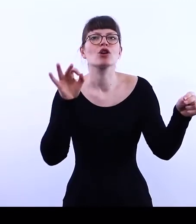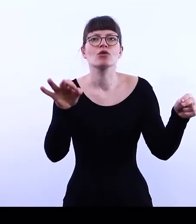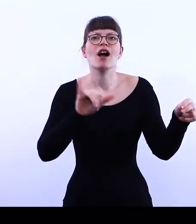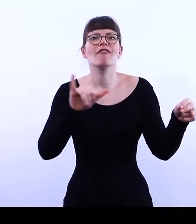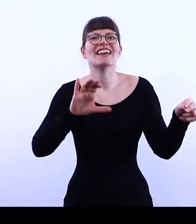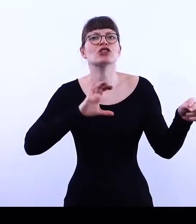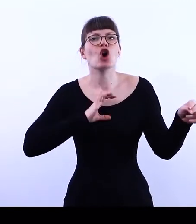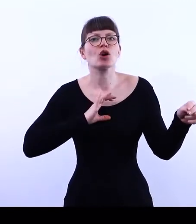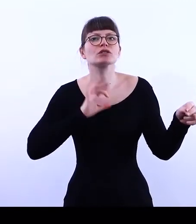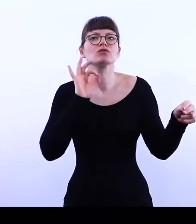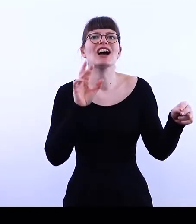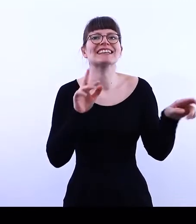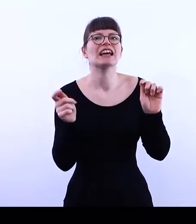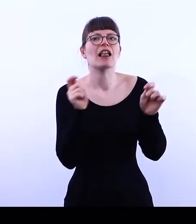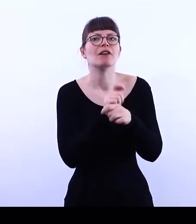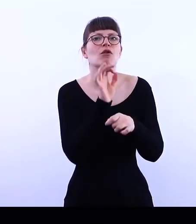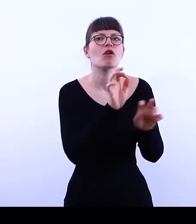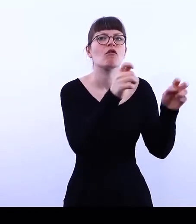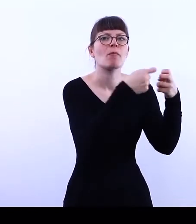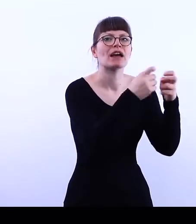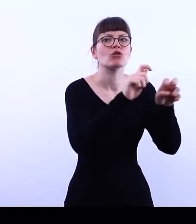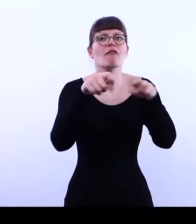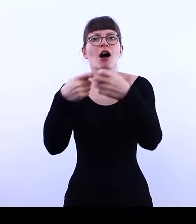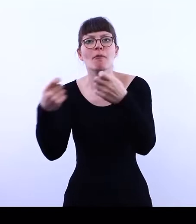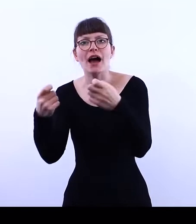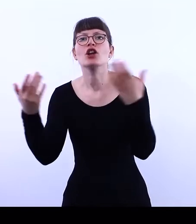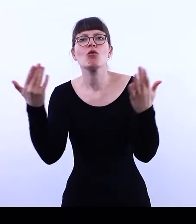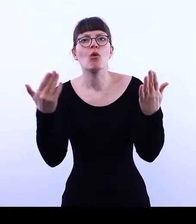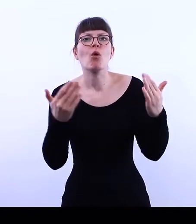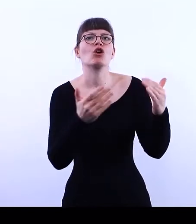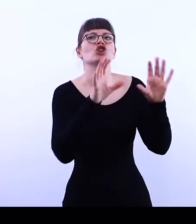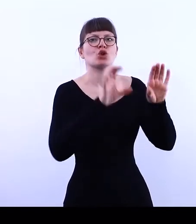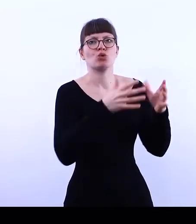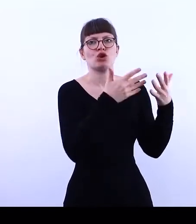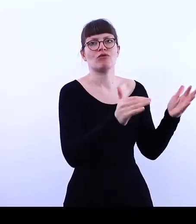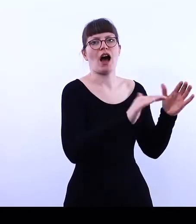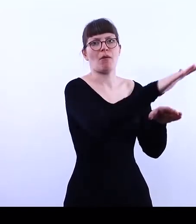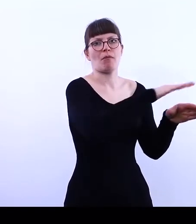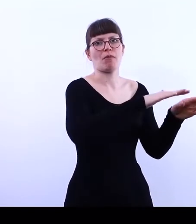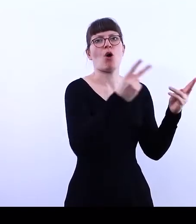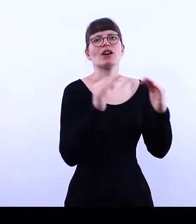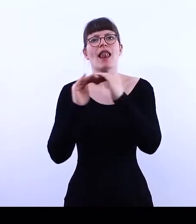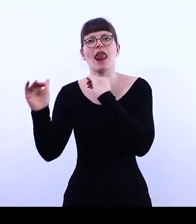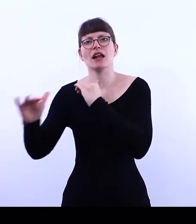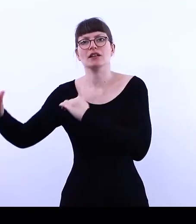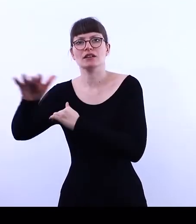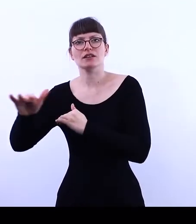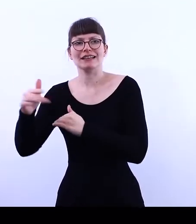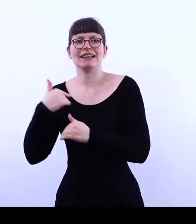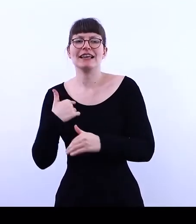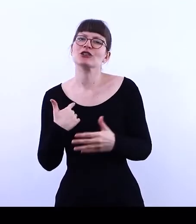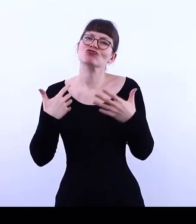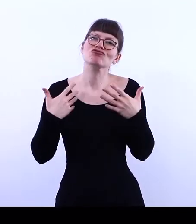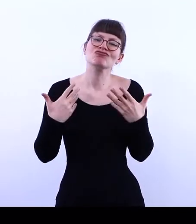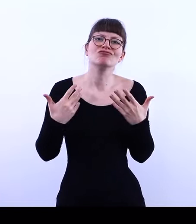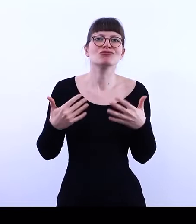Vereine und Verbände, insbesondere eben in strukturschwachen und in ländlichen Regionen. Und da bin ich jetzt sehr gespannt, was uns Lahnböhm und